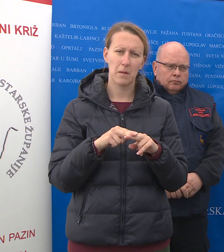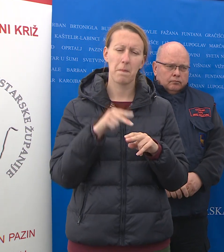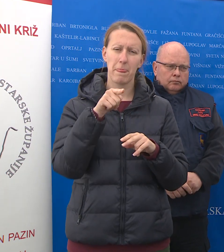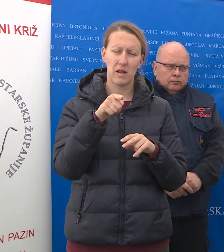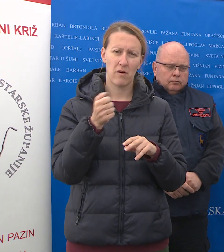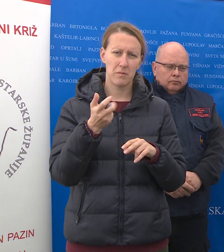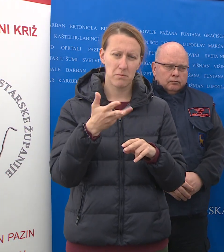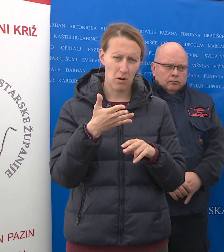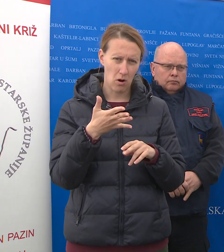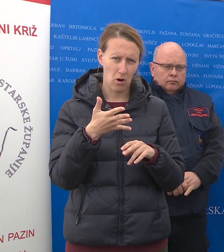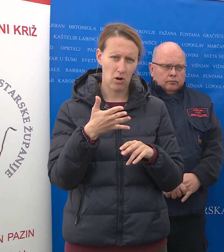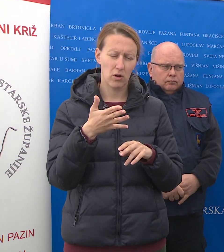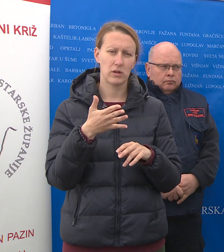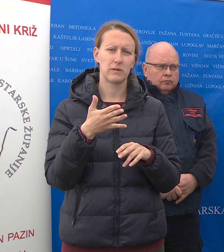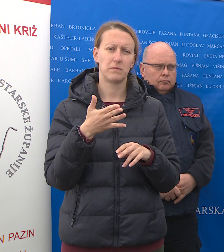sa ovolikim brojem